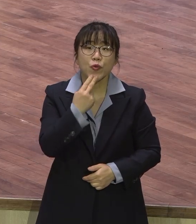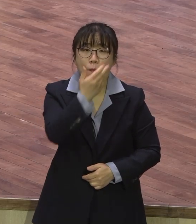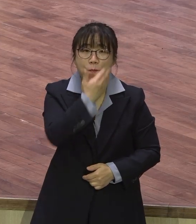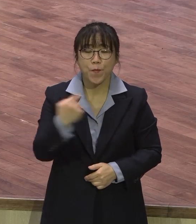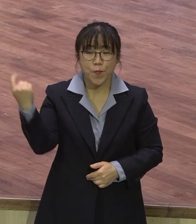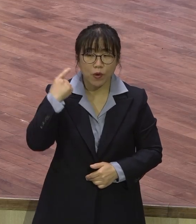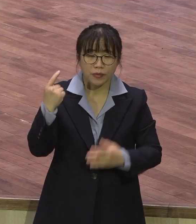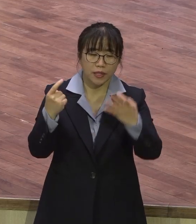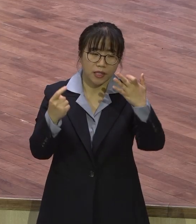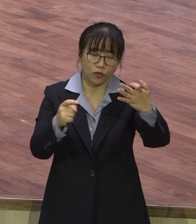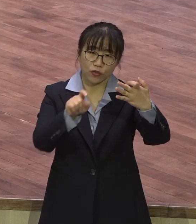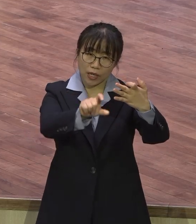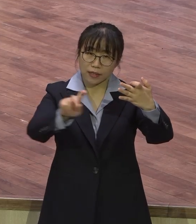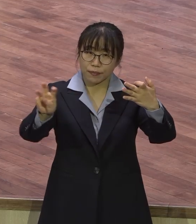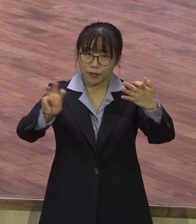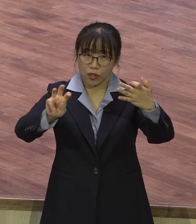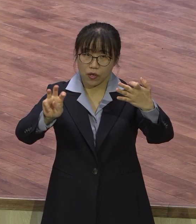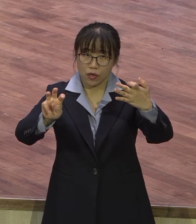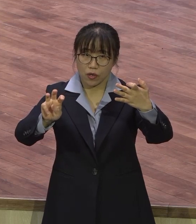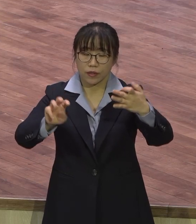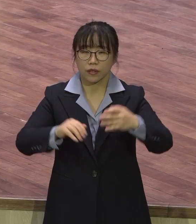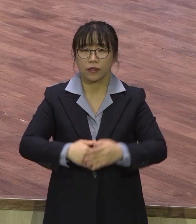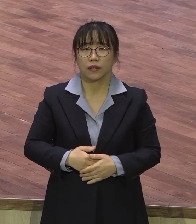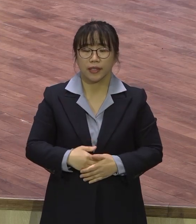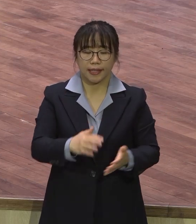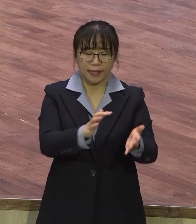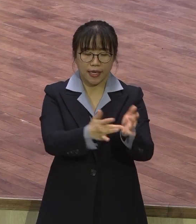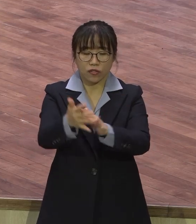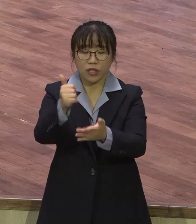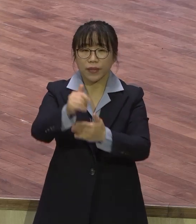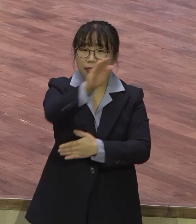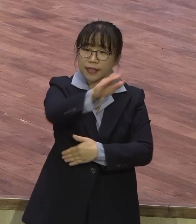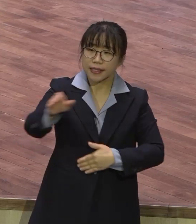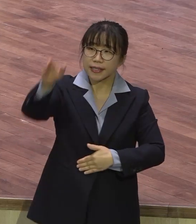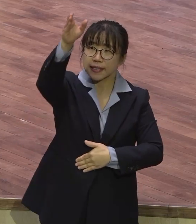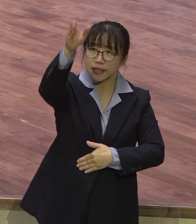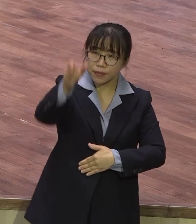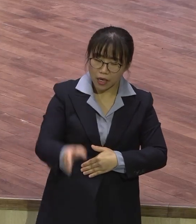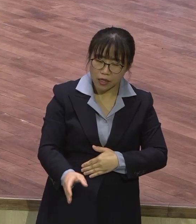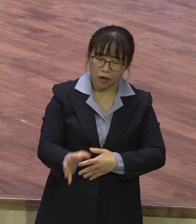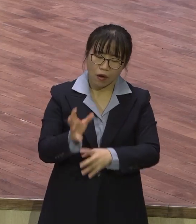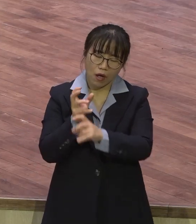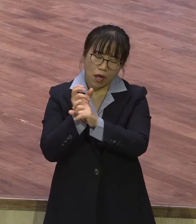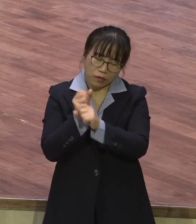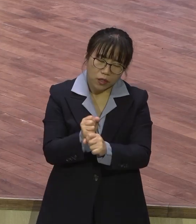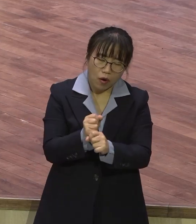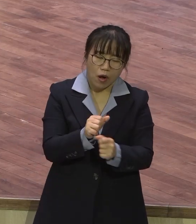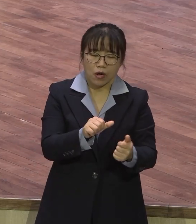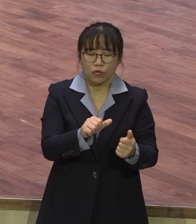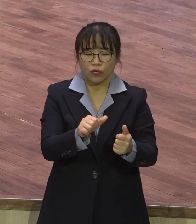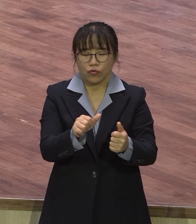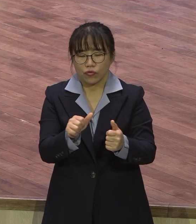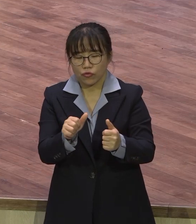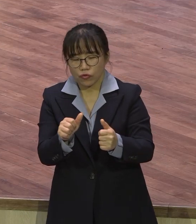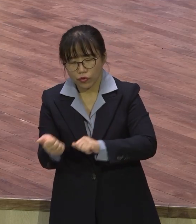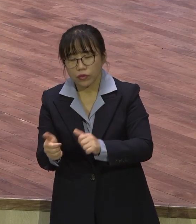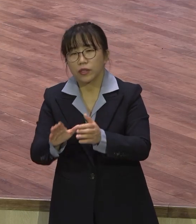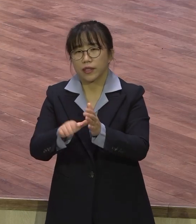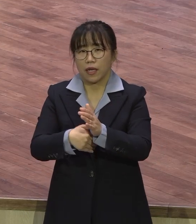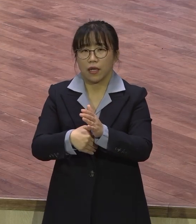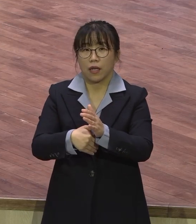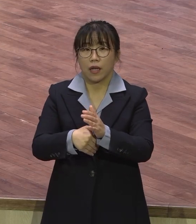19장 30절에 말씀하고 있습니다 예수님이 십자가에서 운명하실 때 하실 말씀이에요 다 이루었다